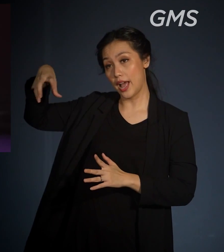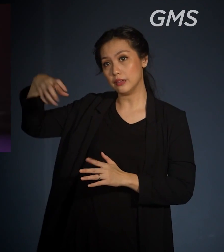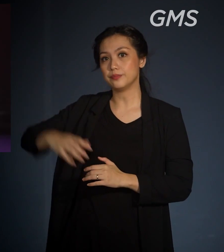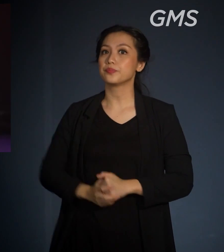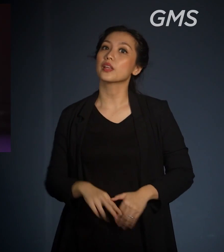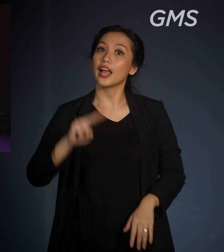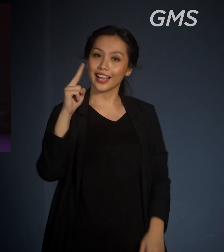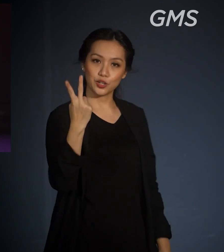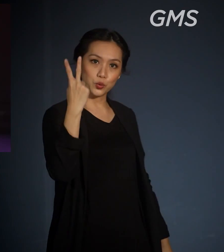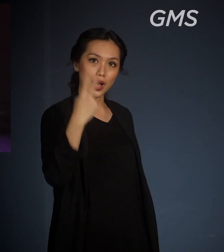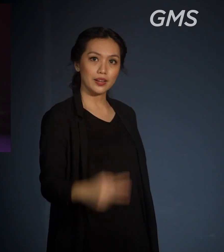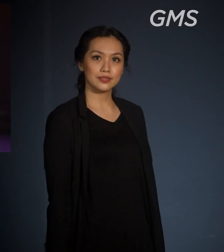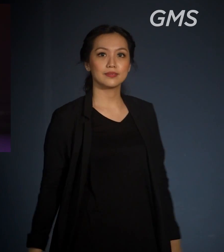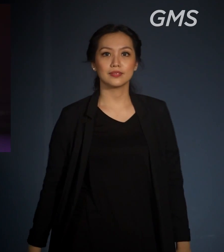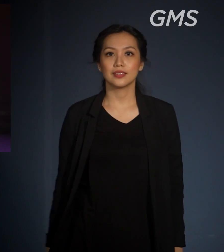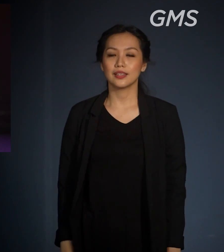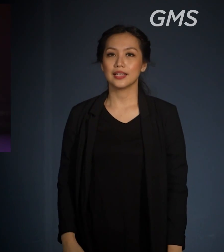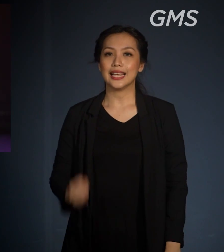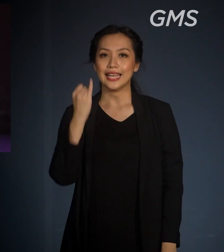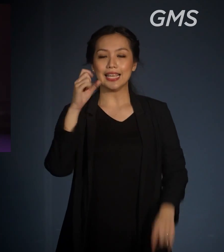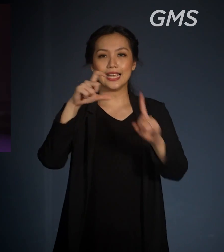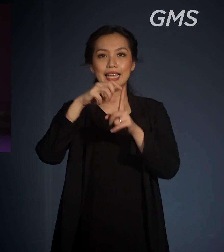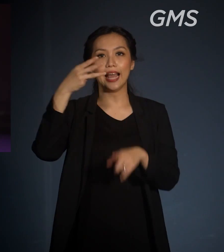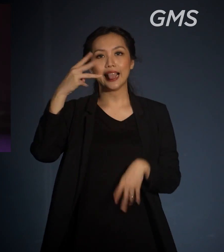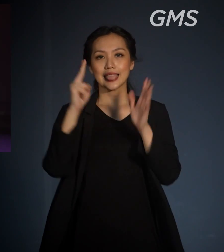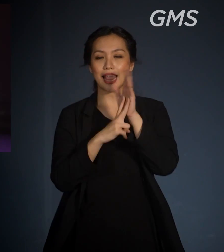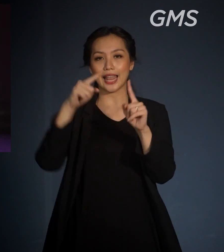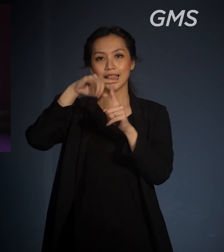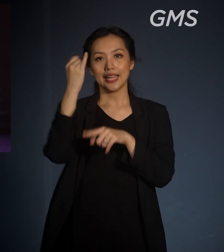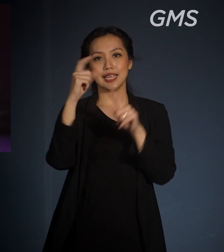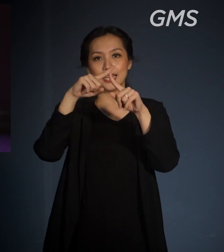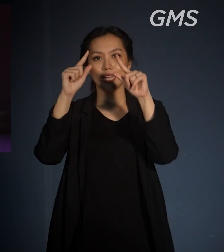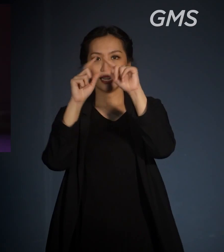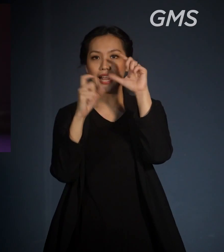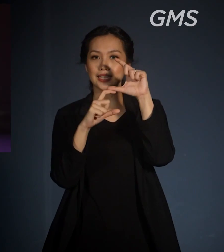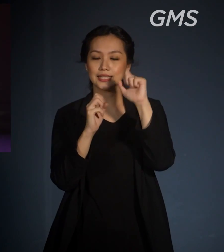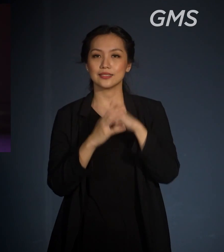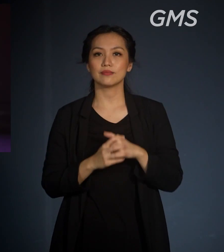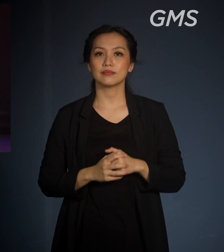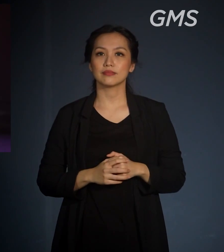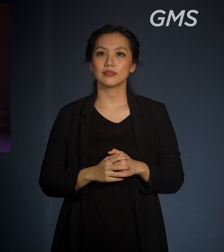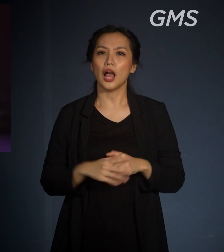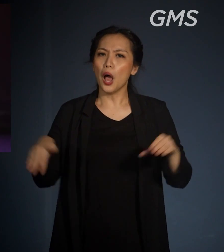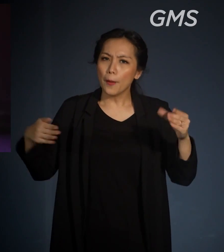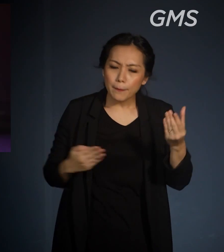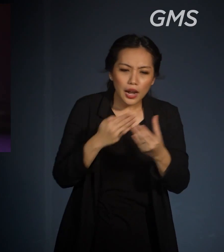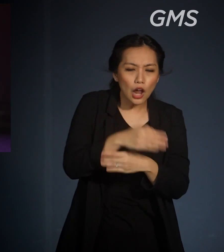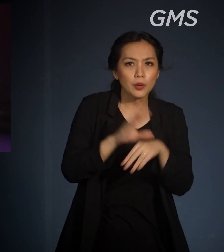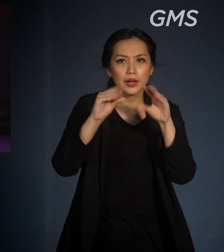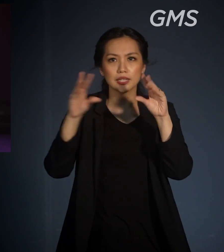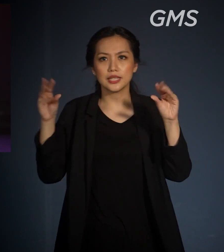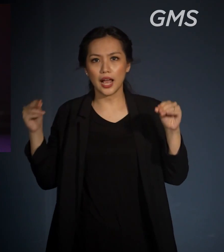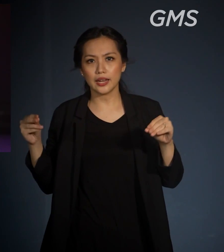adalah identity. Ternyata di dalam pekerjaan itu Tuhan ingin kita mengekspresikan semua talenta